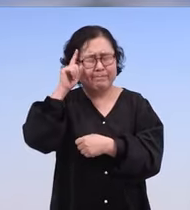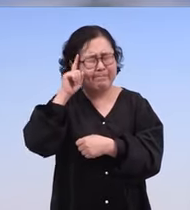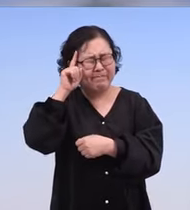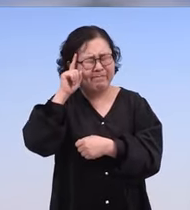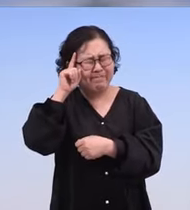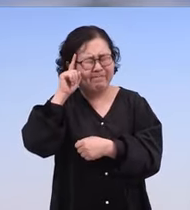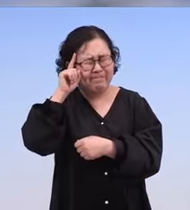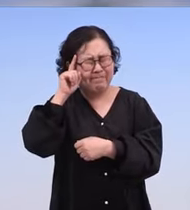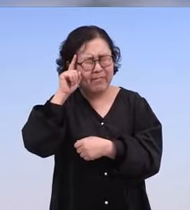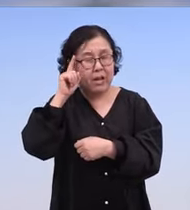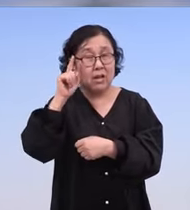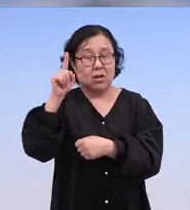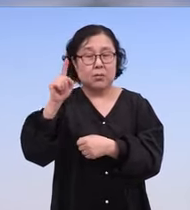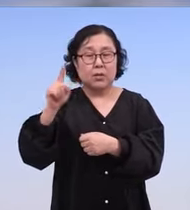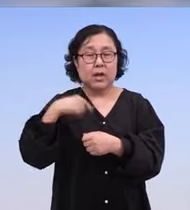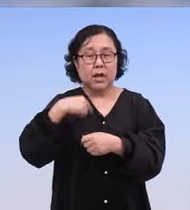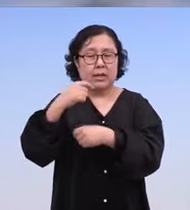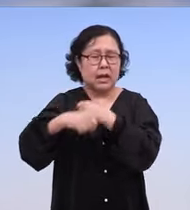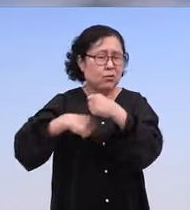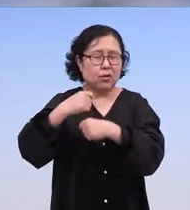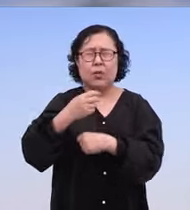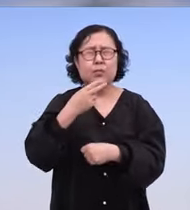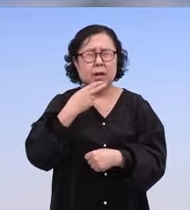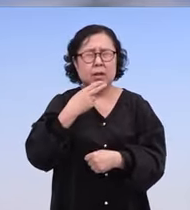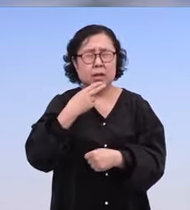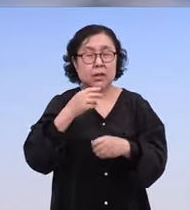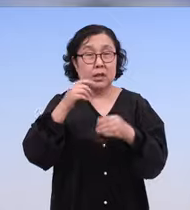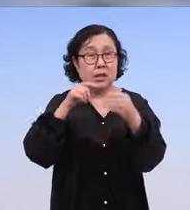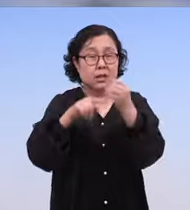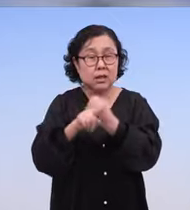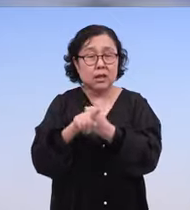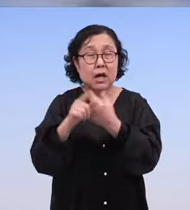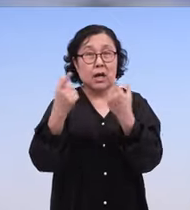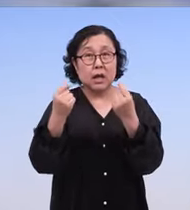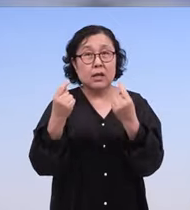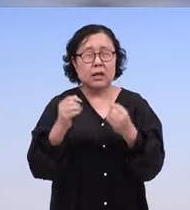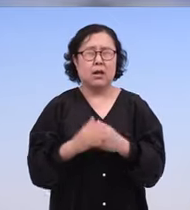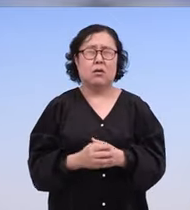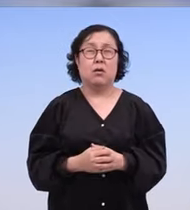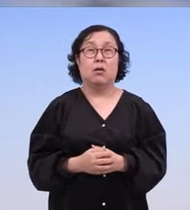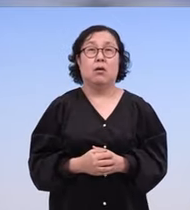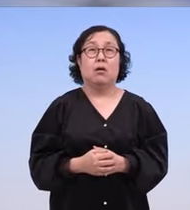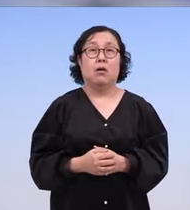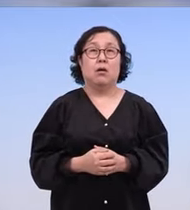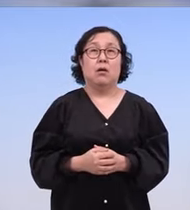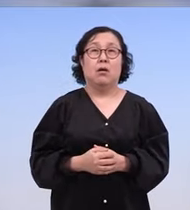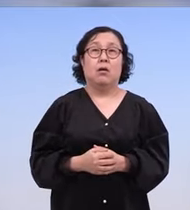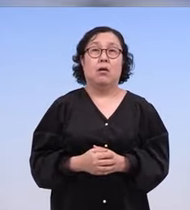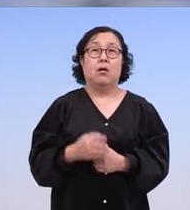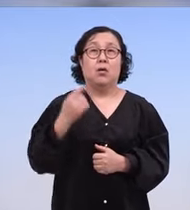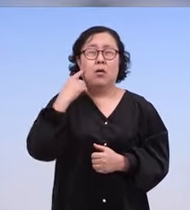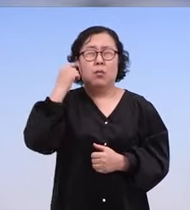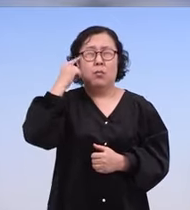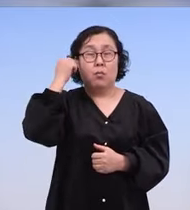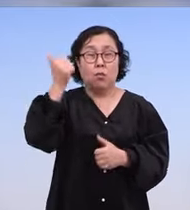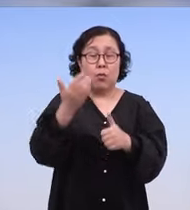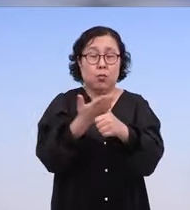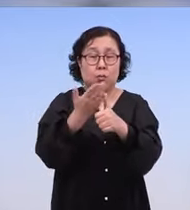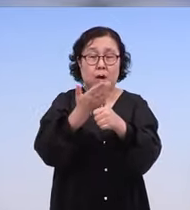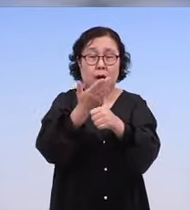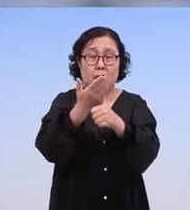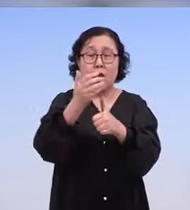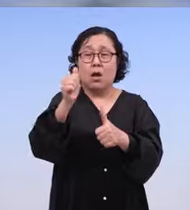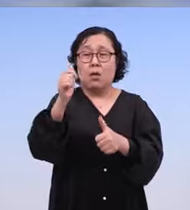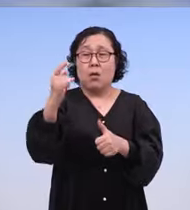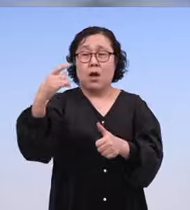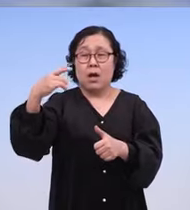쓰인다는 거 아닙니까? 자유롭지 않다는 거 아닙니까? 목회 회의가 온다. 그 왜 오겠습니까?